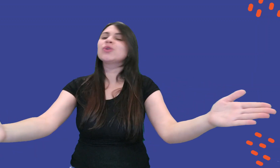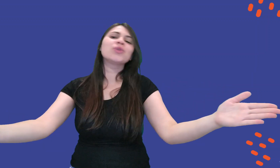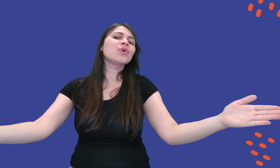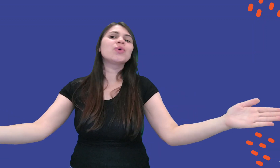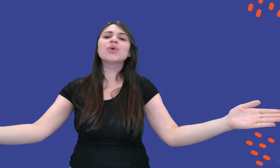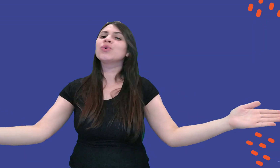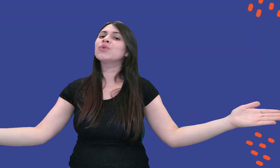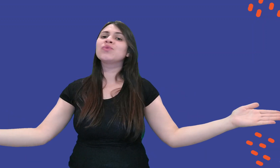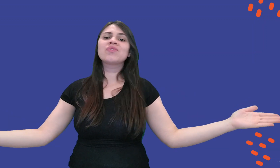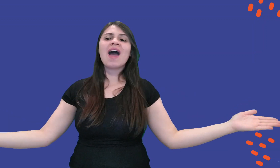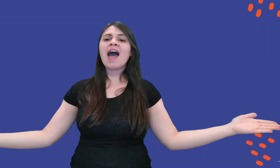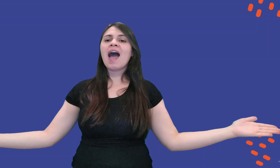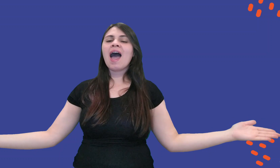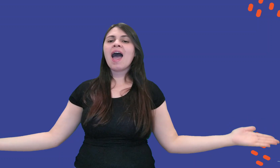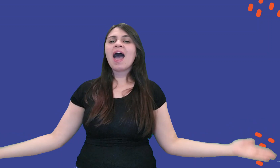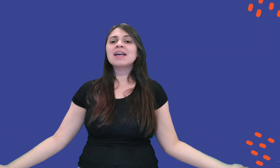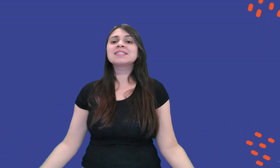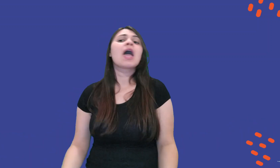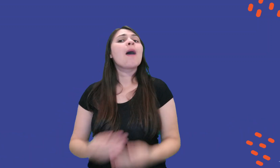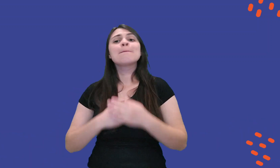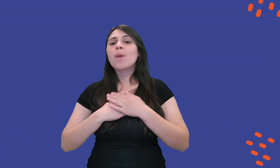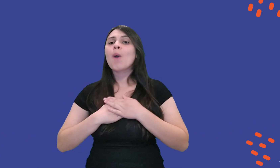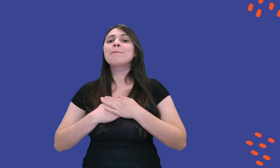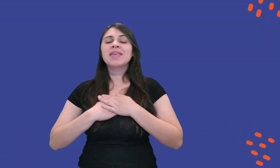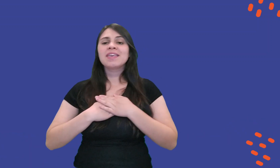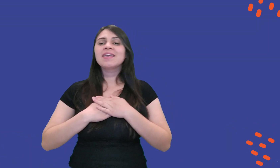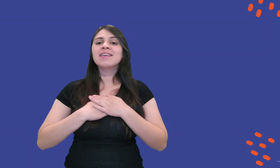tudo faz por